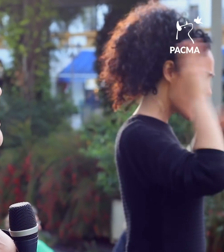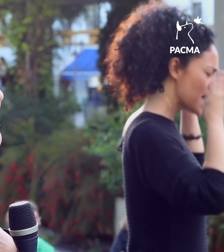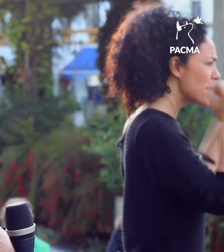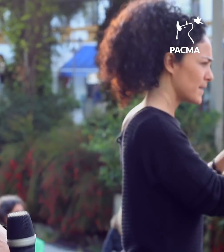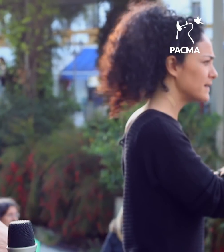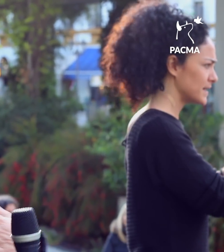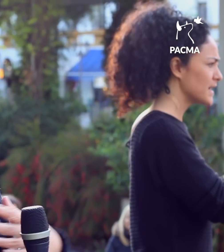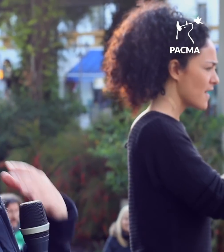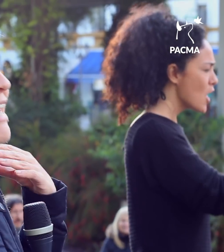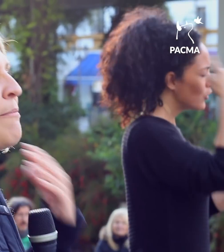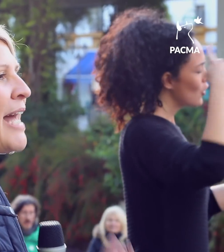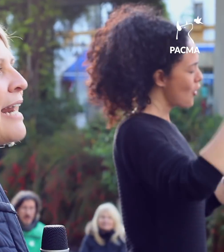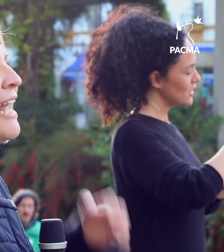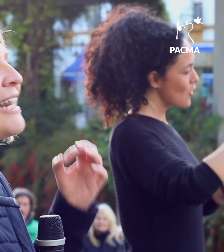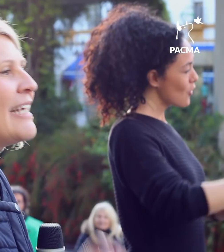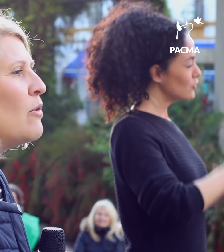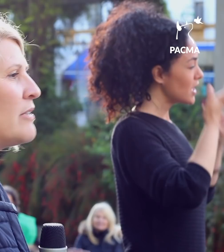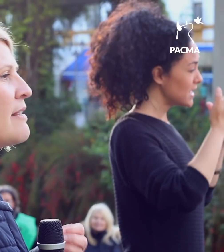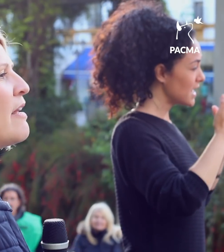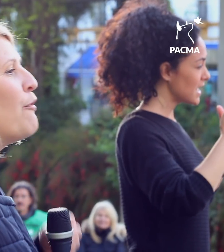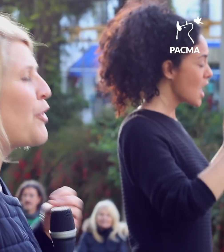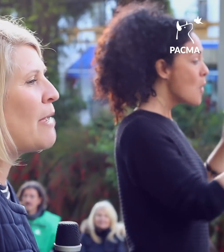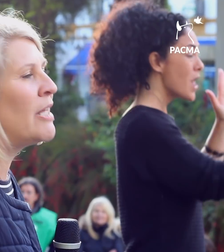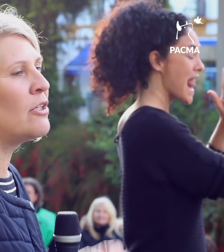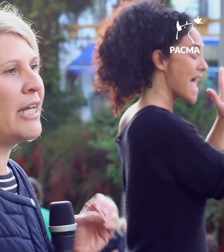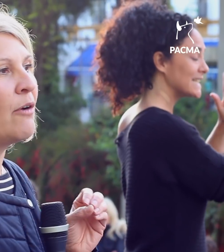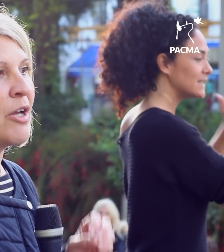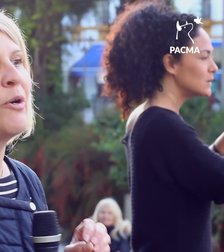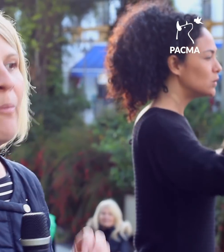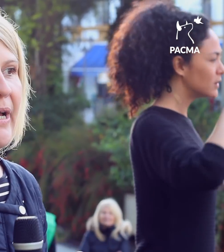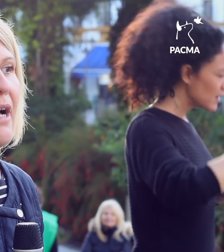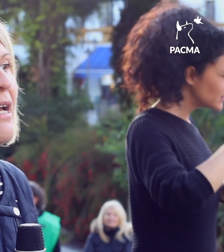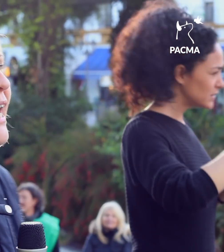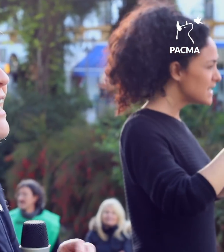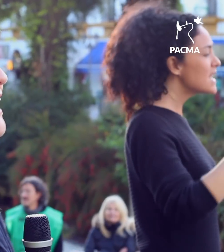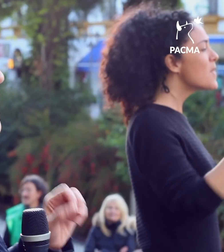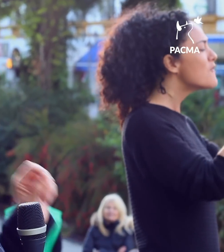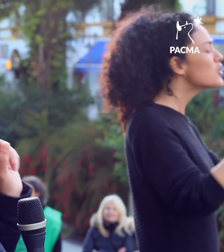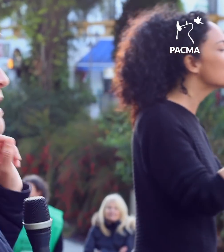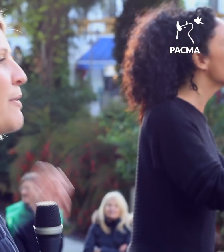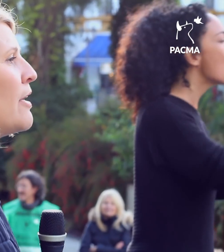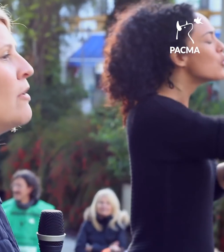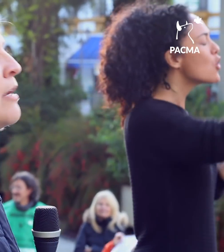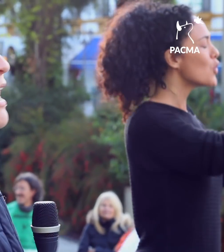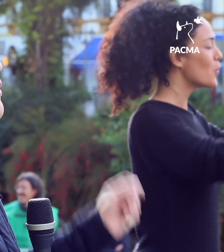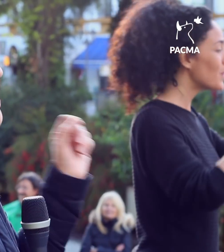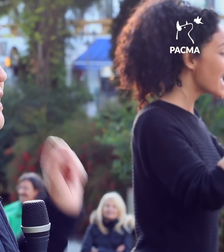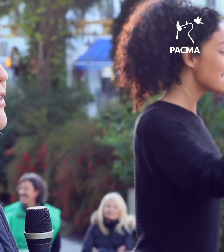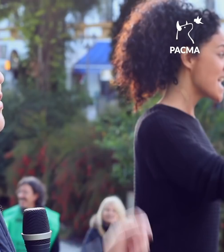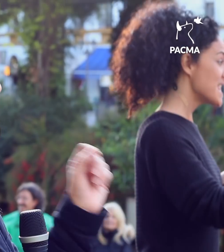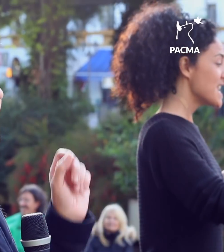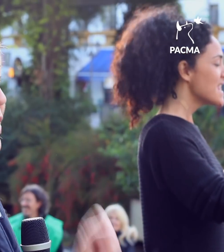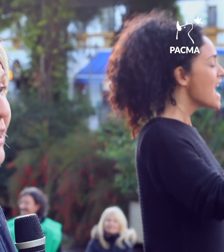hacerlo realidad. Por cambiar el artículo 13 del funcionamiento de la Unión Europea, en el que hay una excepción a